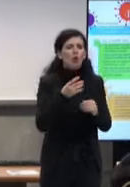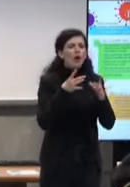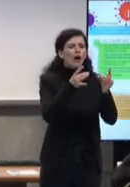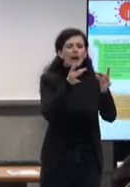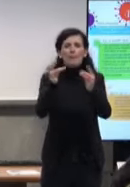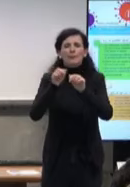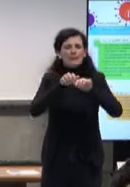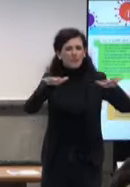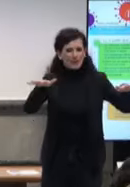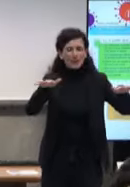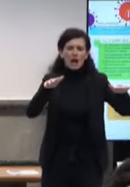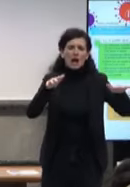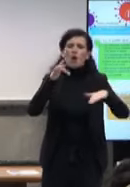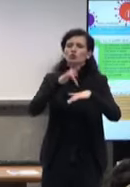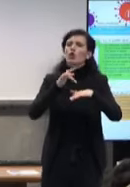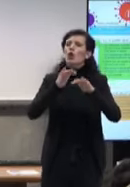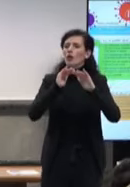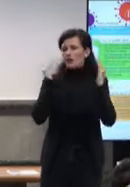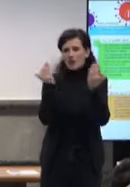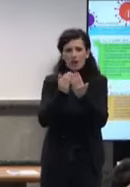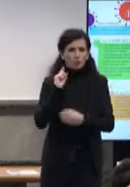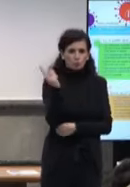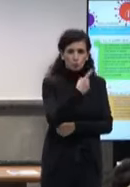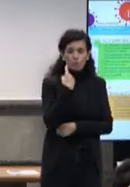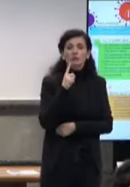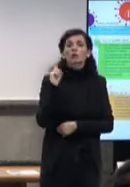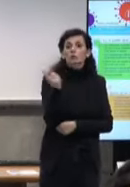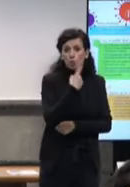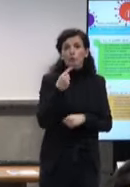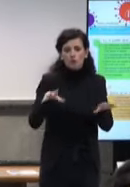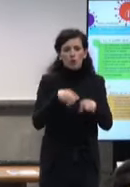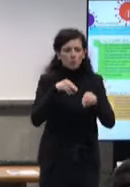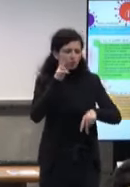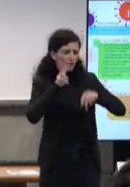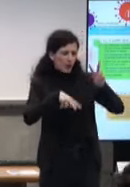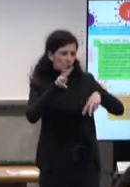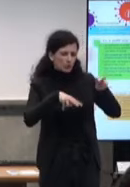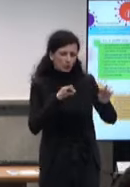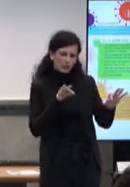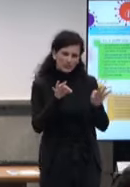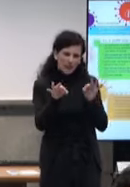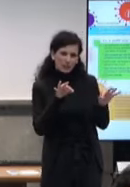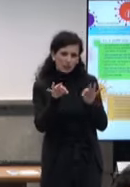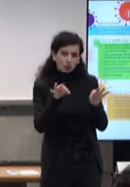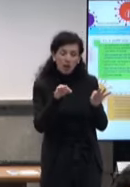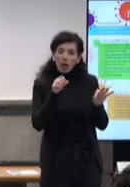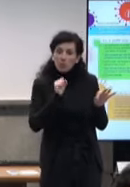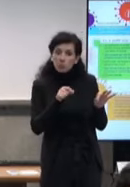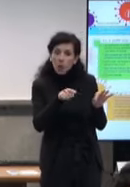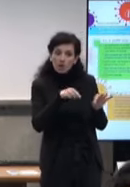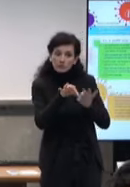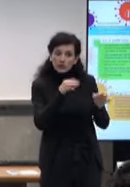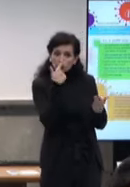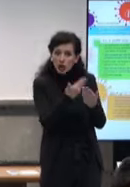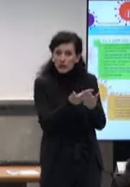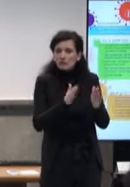tutti tutti ci stiamo pensando tutti stanno valutando varie strategie non è detto che quella sia la strategia e l'avevo citata